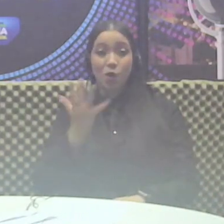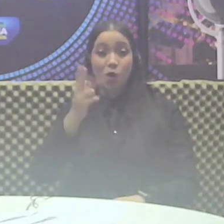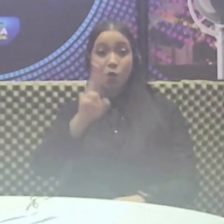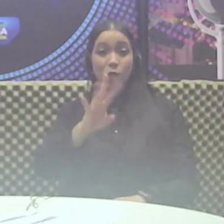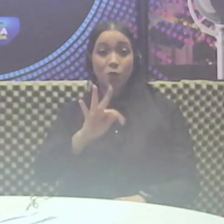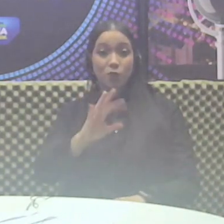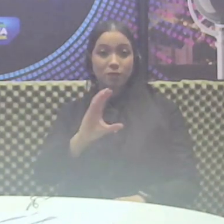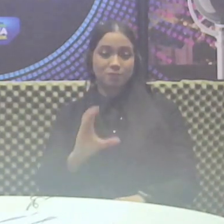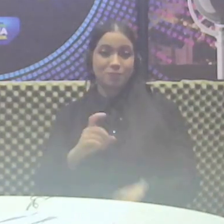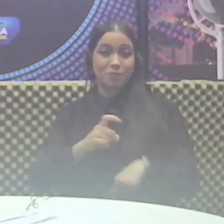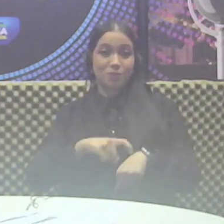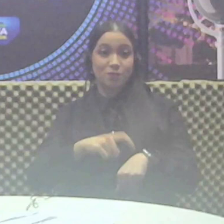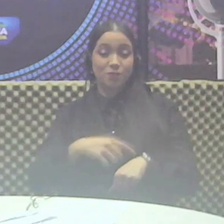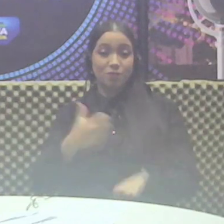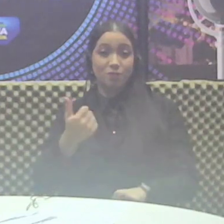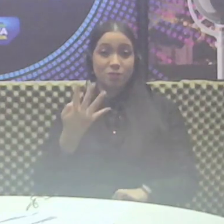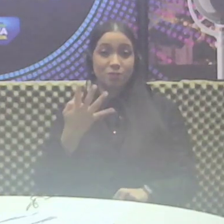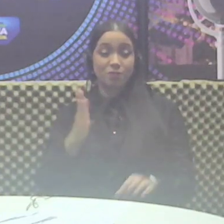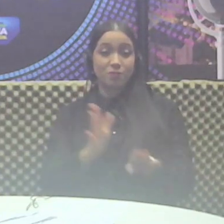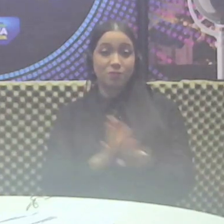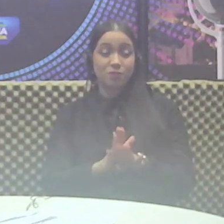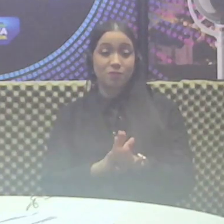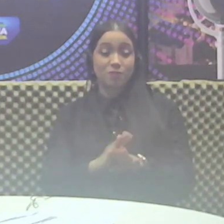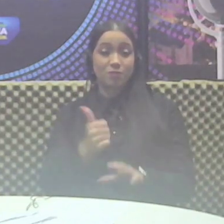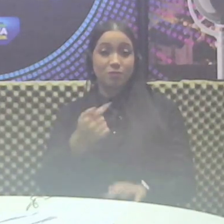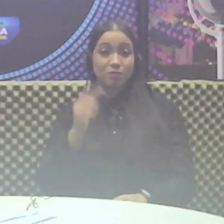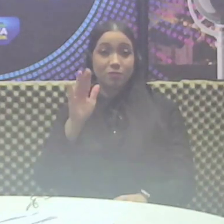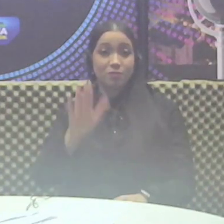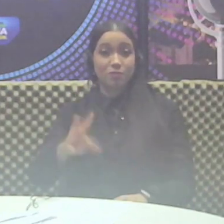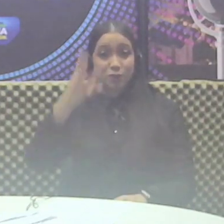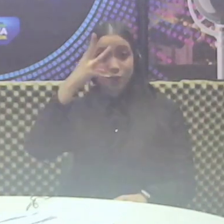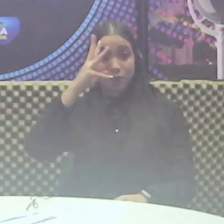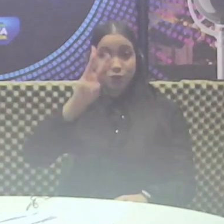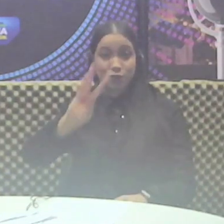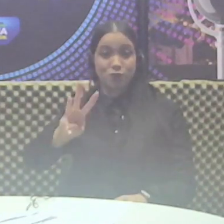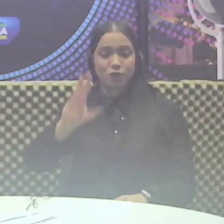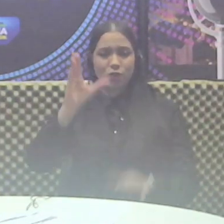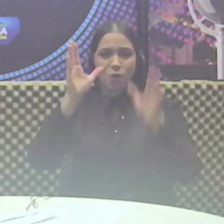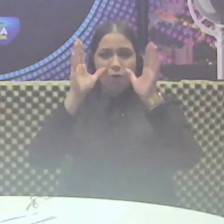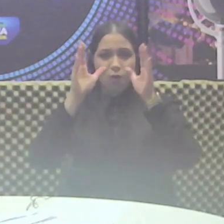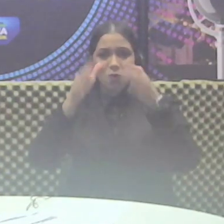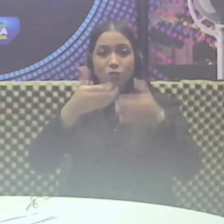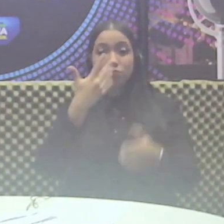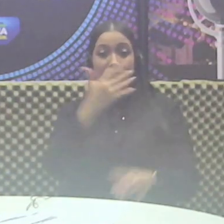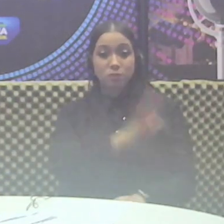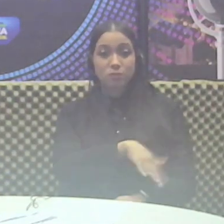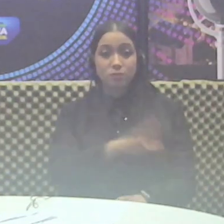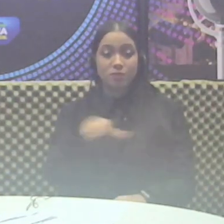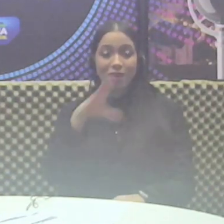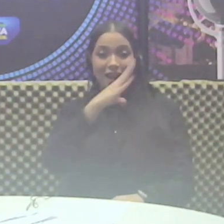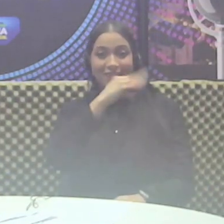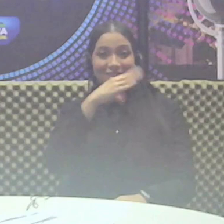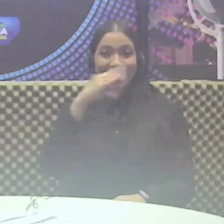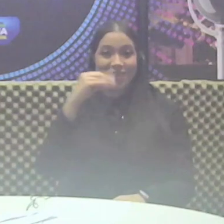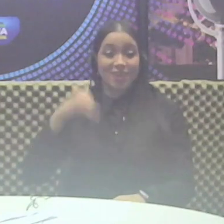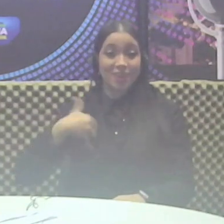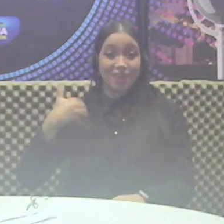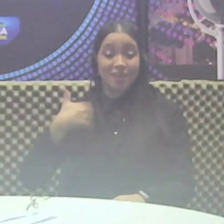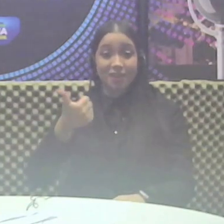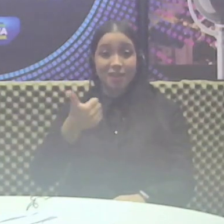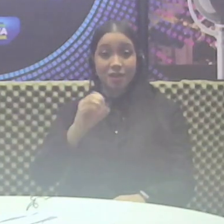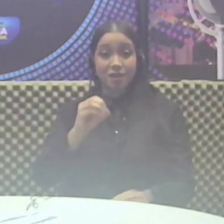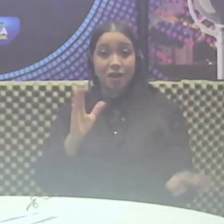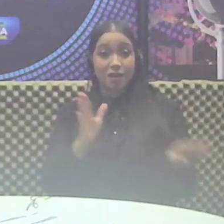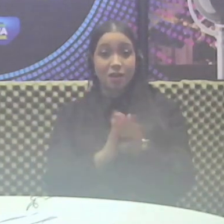UTC das 2 às 5 da tarde, nos 3 dias, e é voltada a crianças e adolescentes entre 10